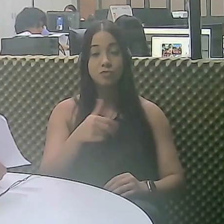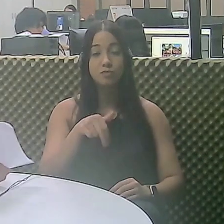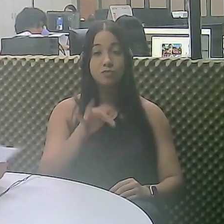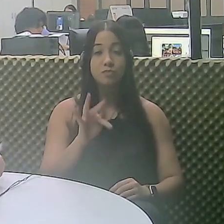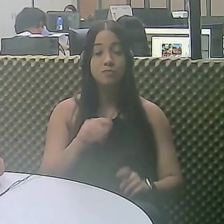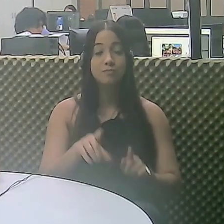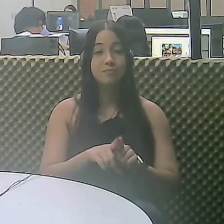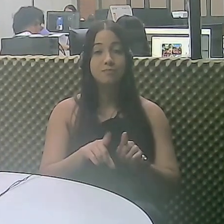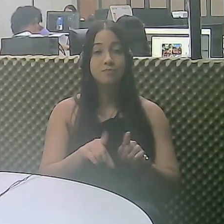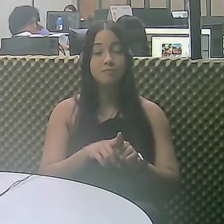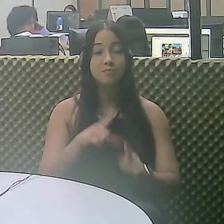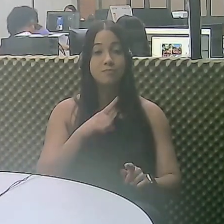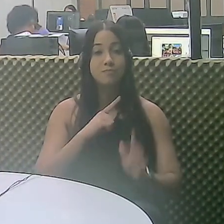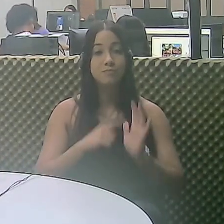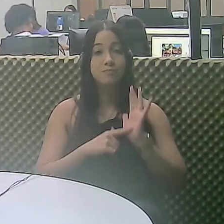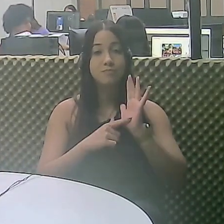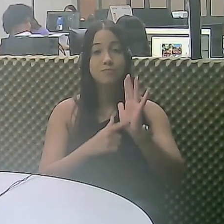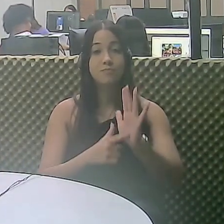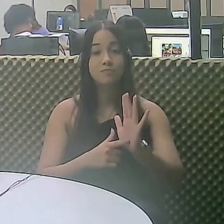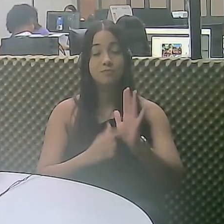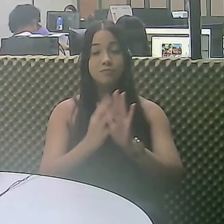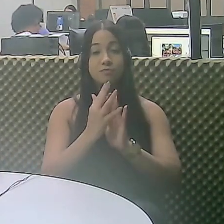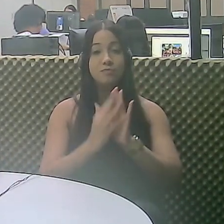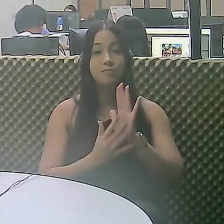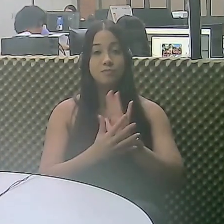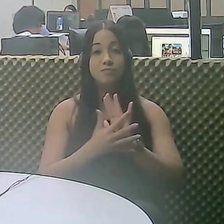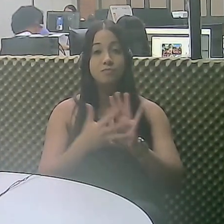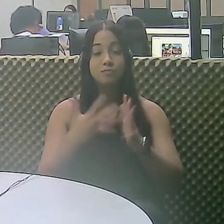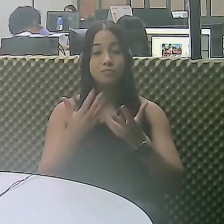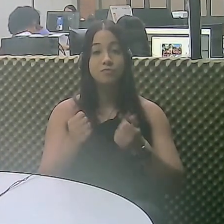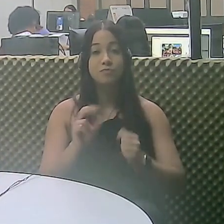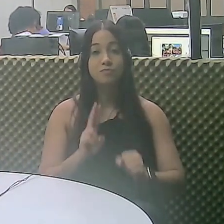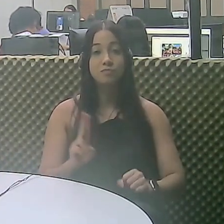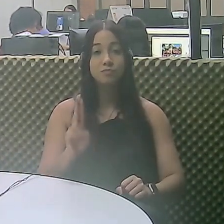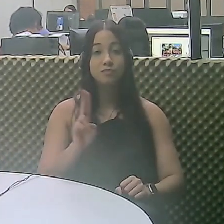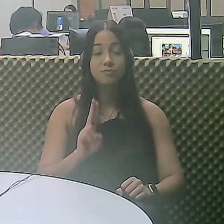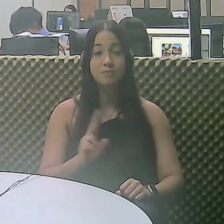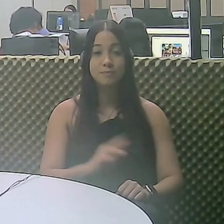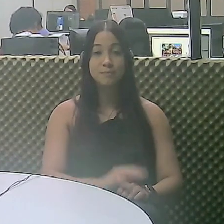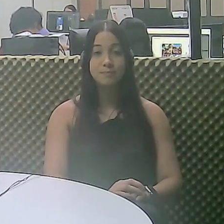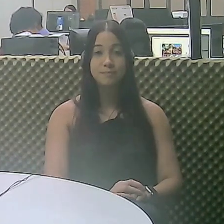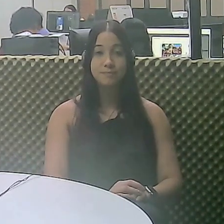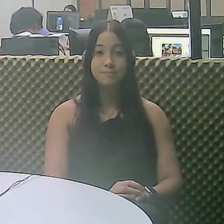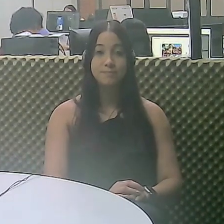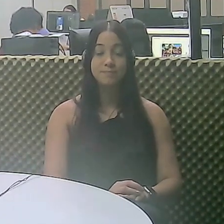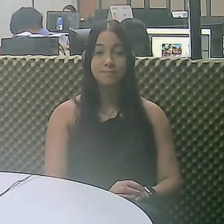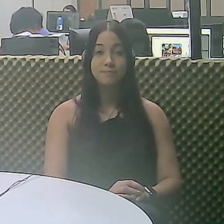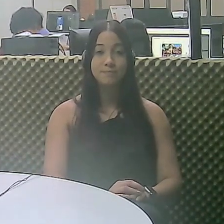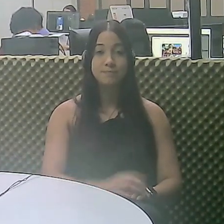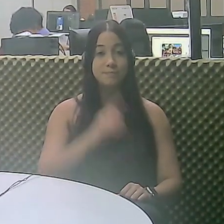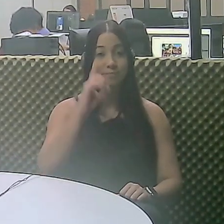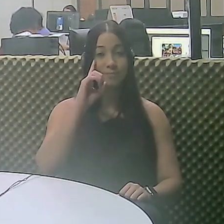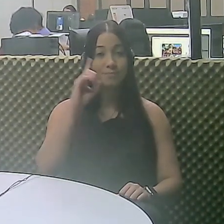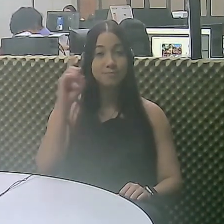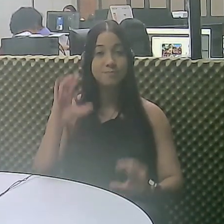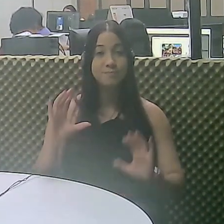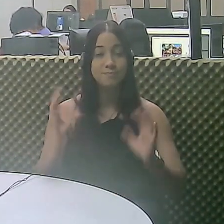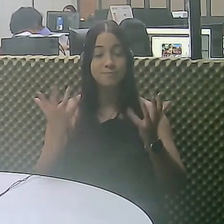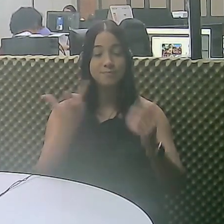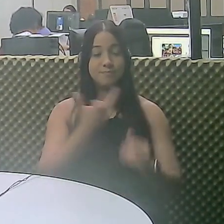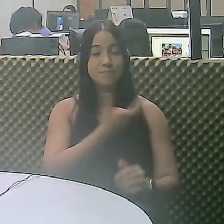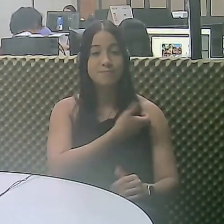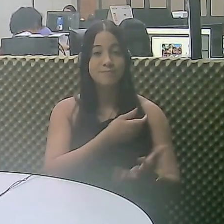Além disso haverá apresentação do cronograma de adesão para os usuários dia D da campanha de